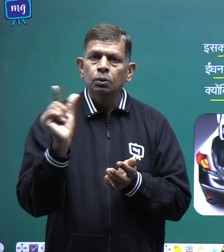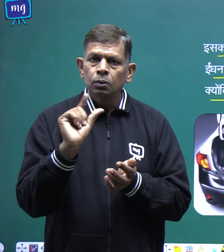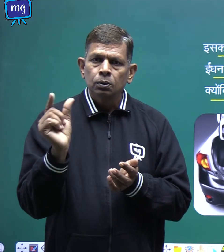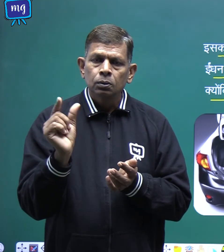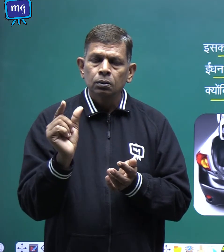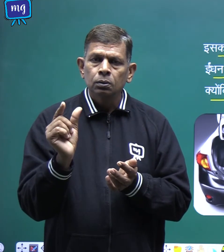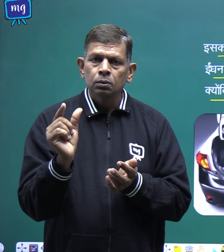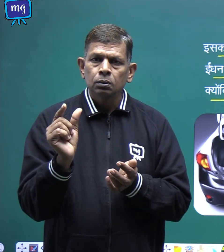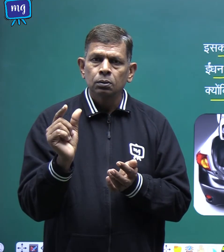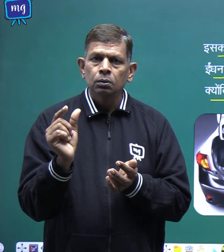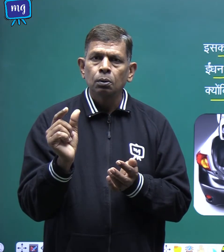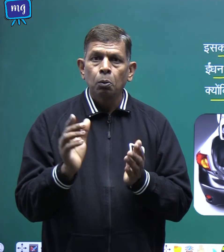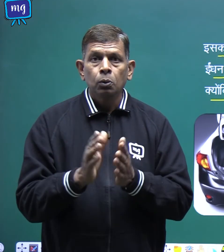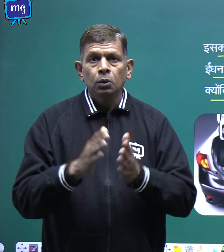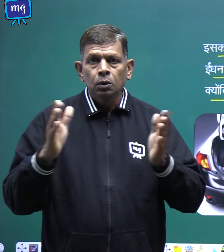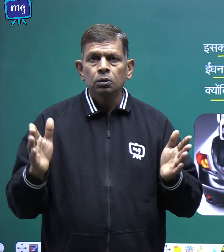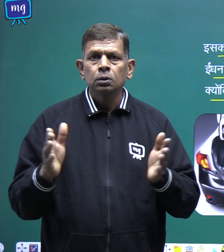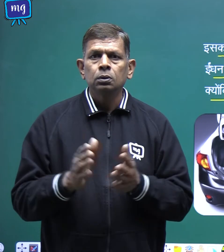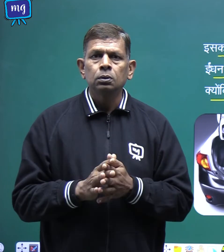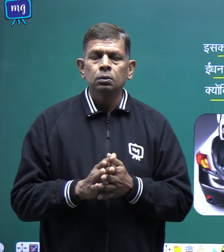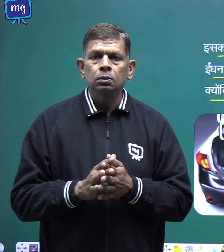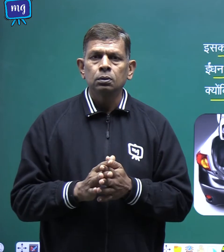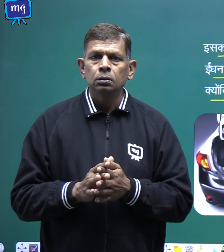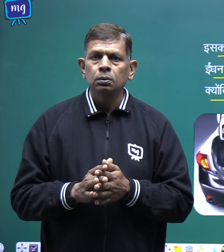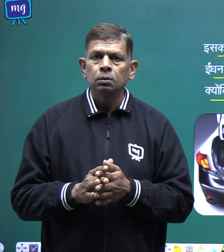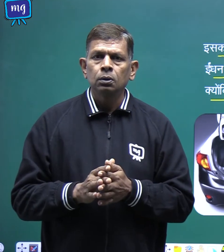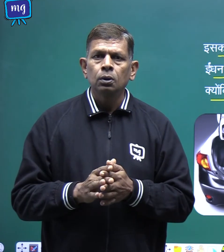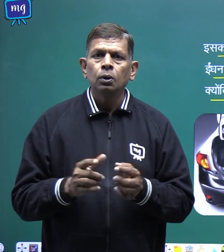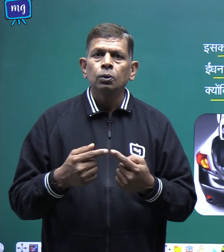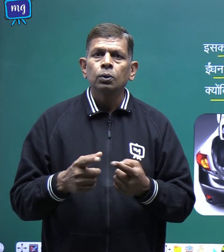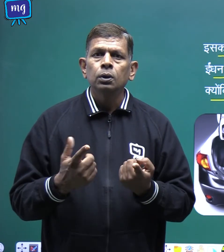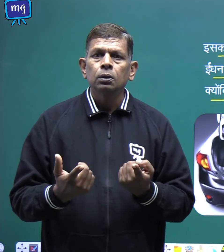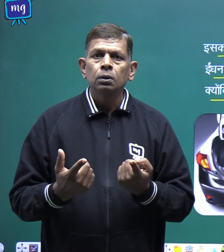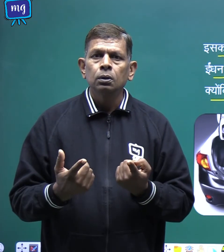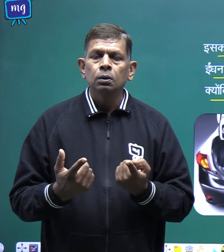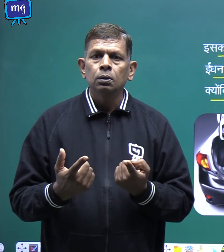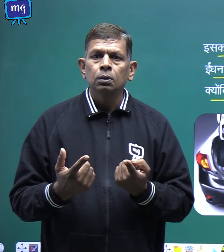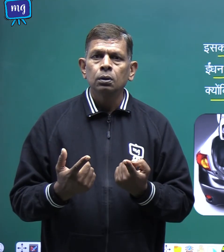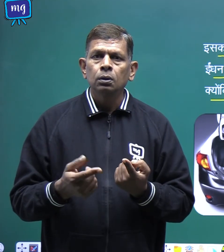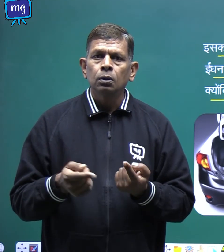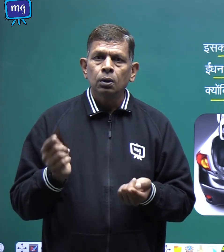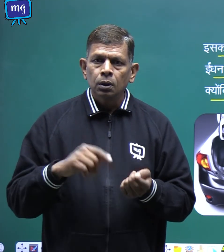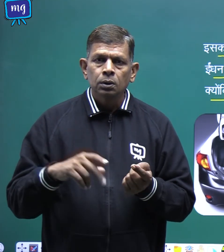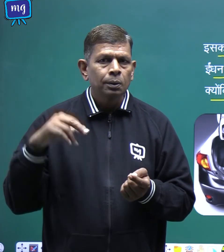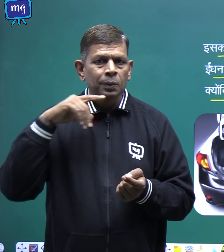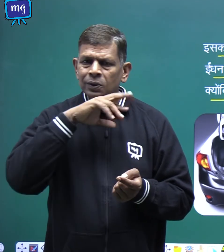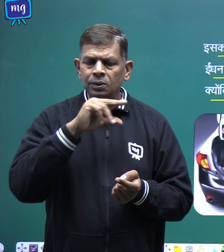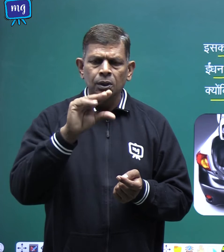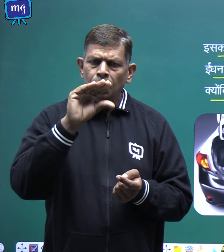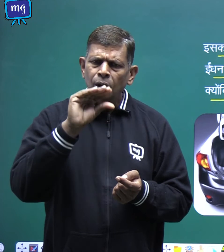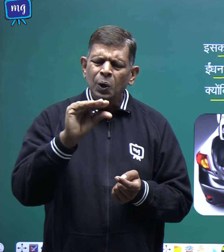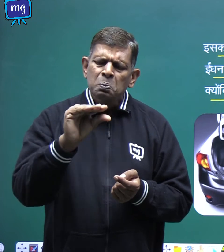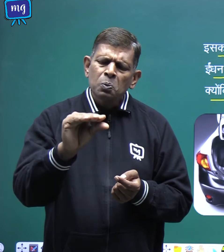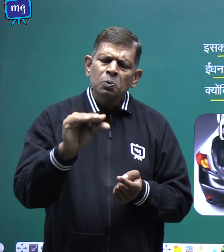उपयोग बहुत ज़्यादा होता है, क्योंकि इससे प्रदूषण बहुत कम होता